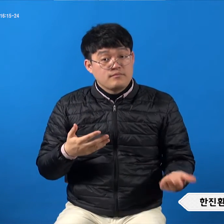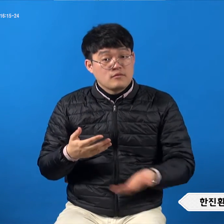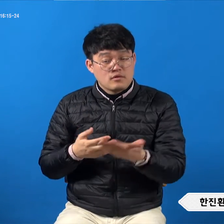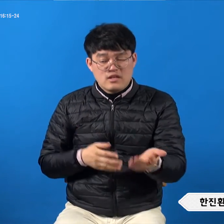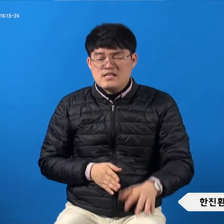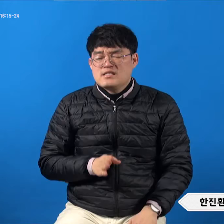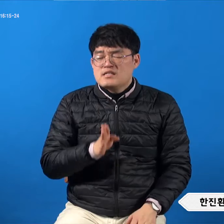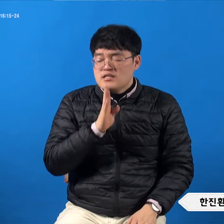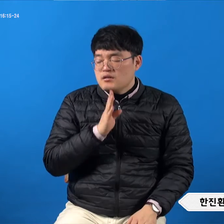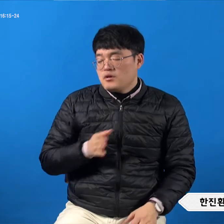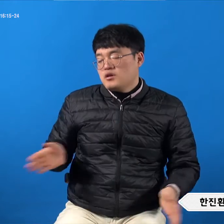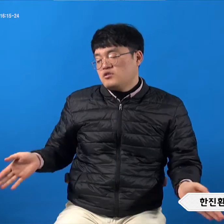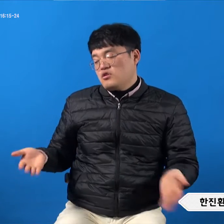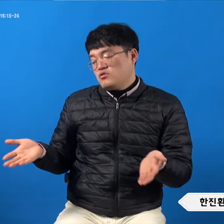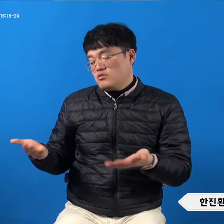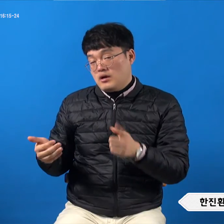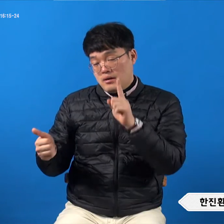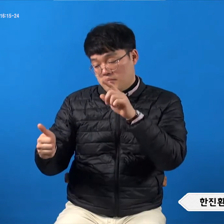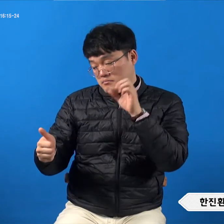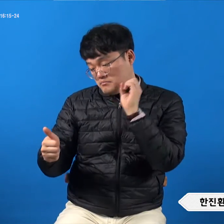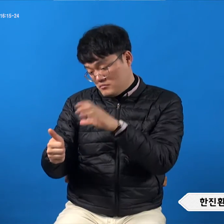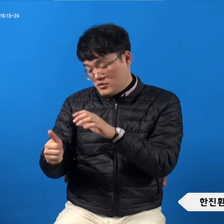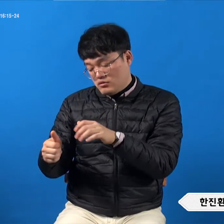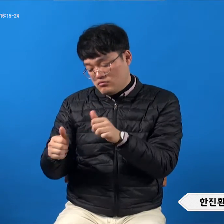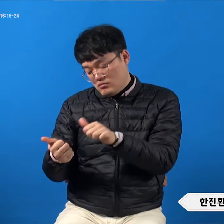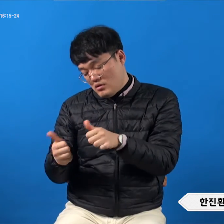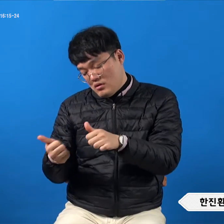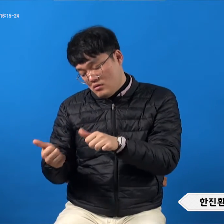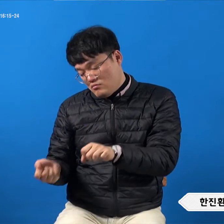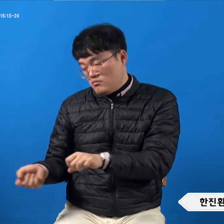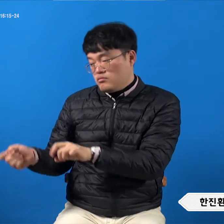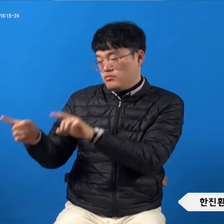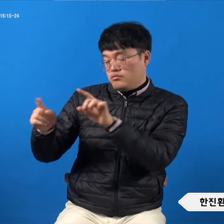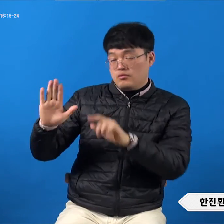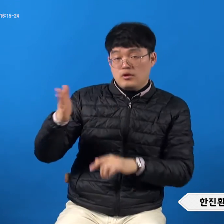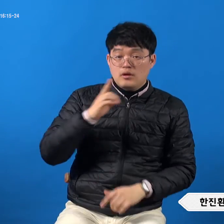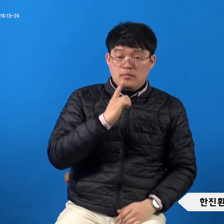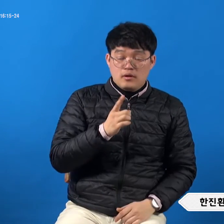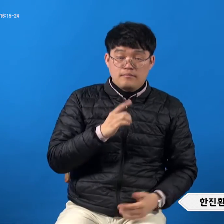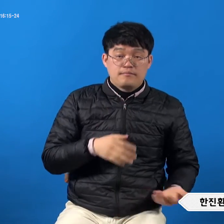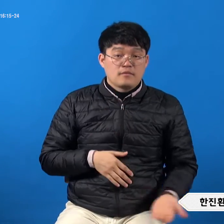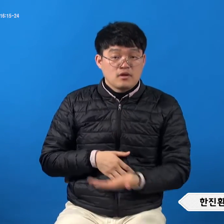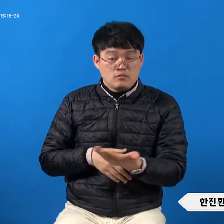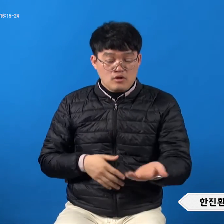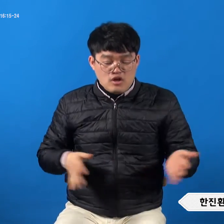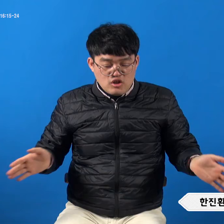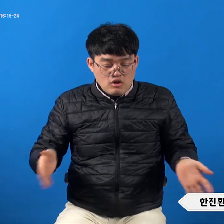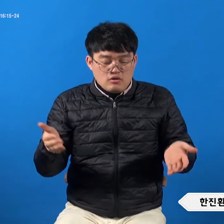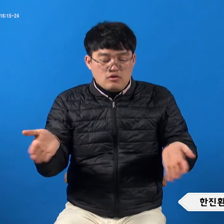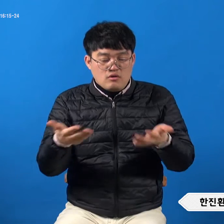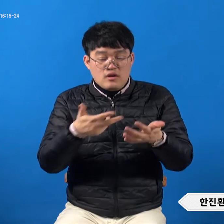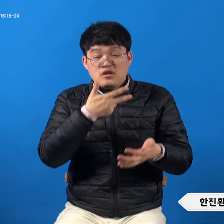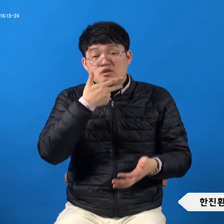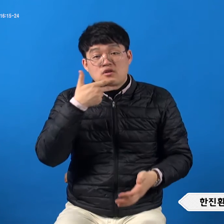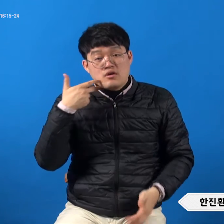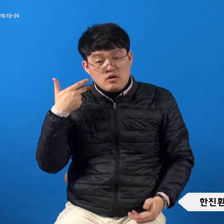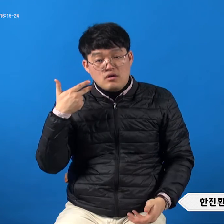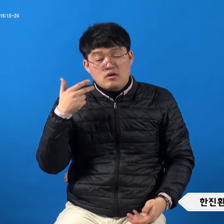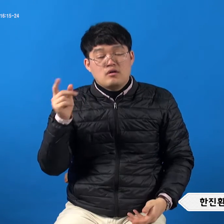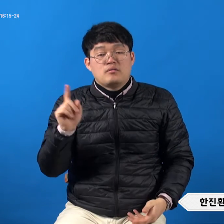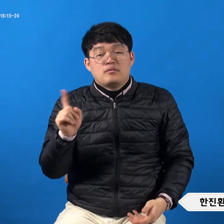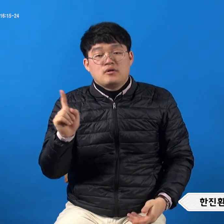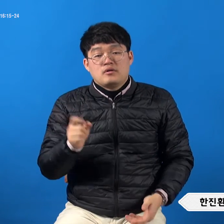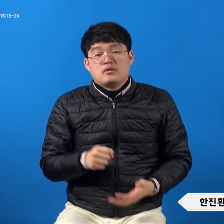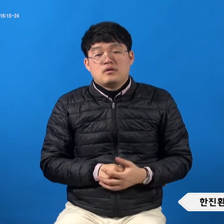죽어가는 사람도 살려낼 수 있습니다. 이 격려라는 말, 영어 encouragement, 또 용기라는 말